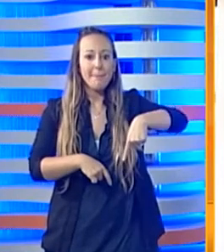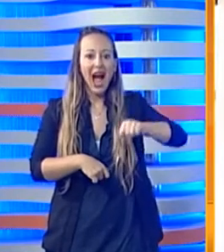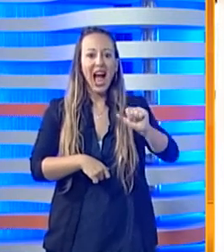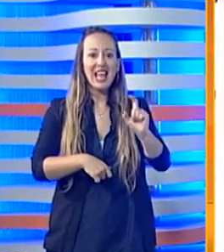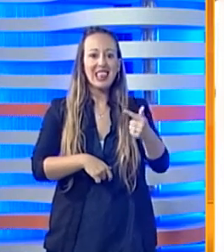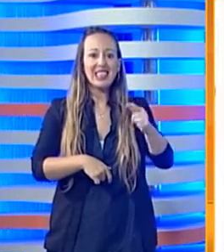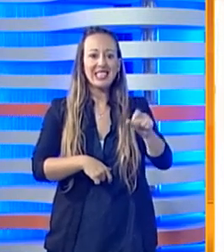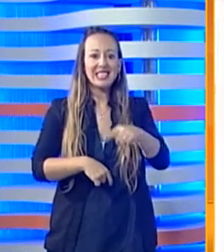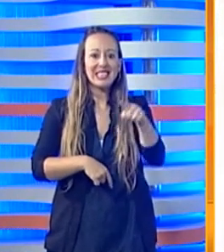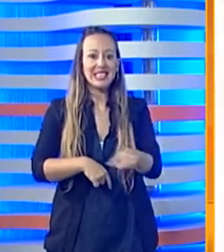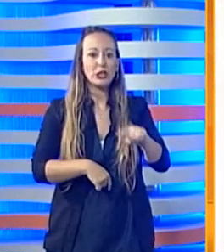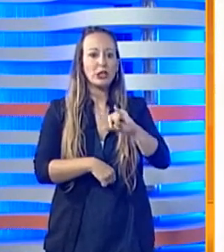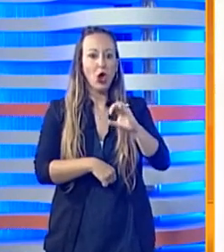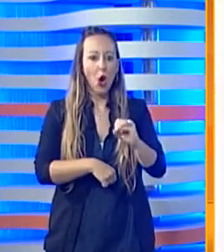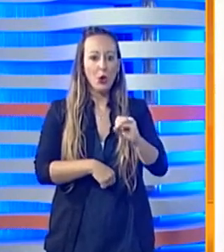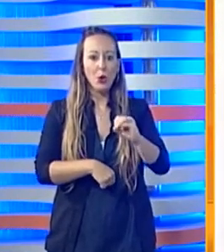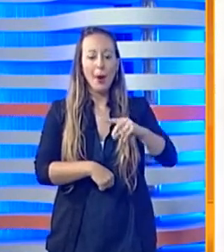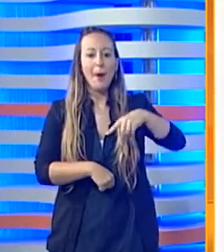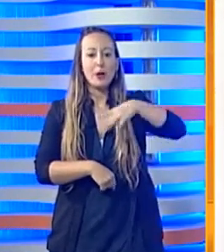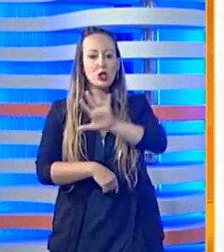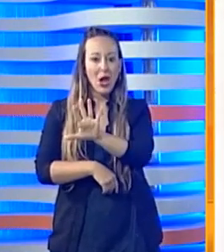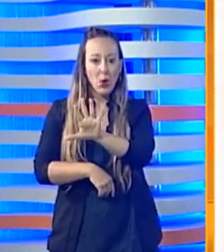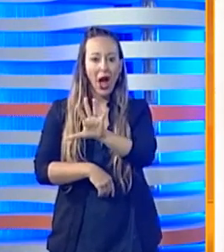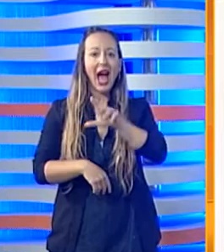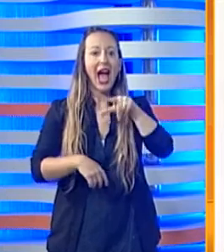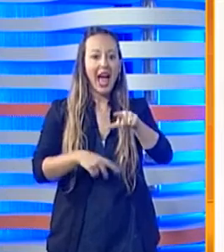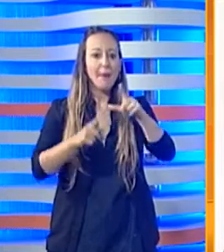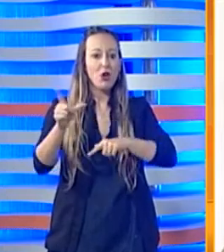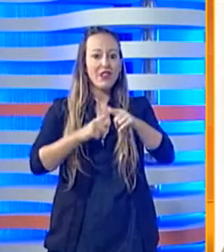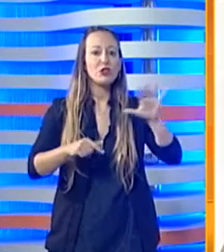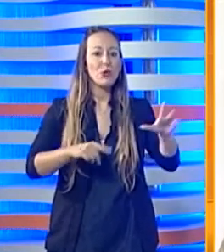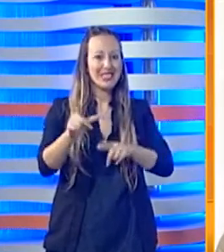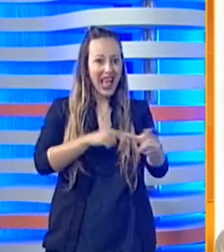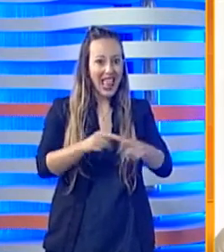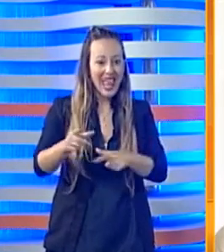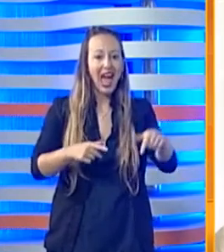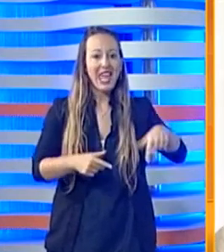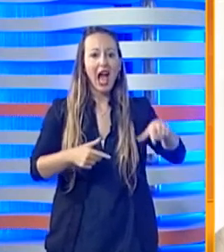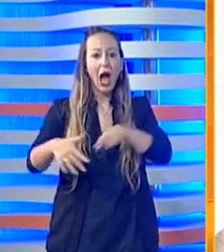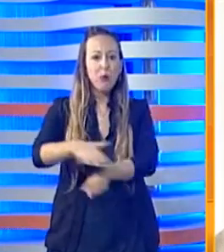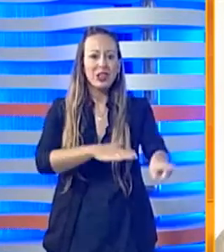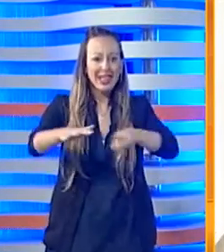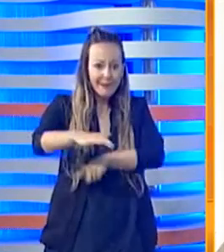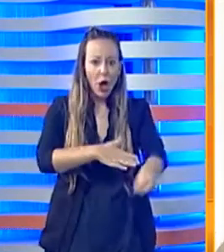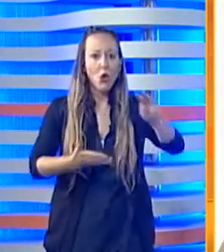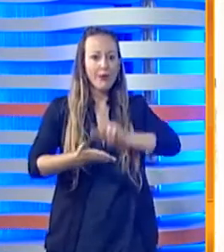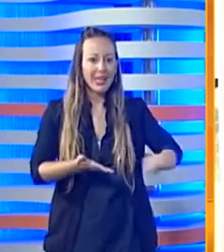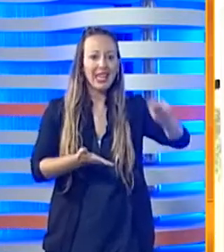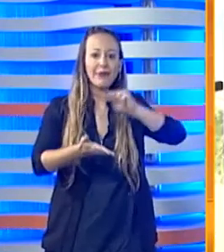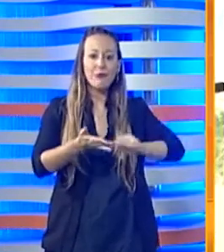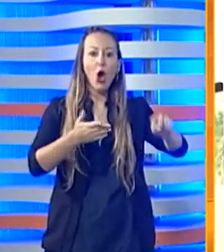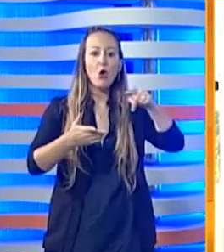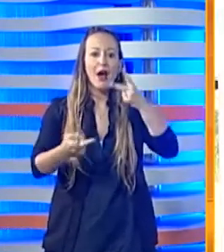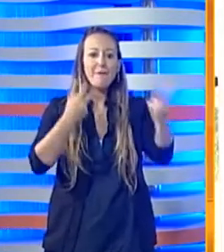del Movimento 5 Stelle, indagato per abuso d'ufficio, violazione del